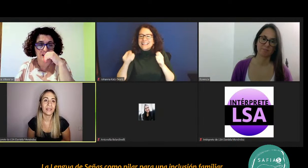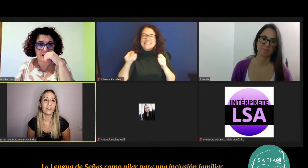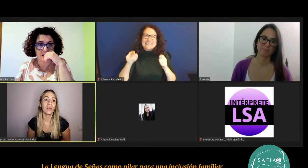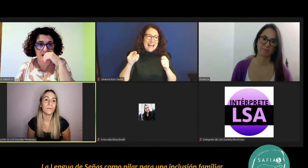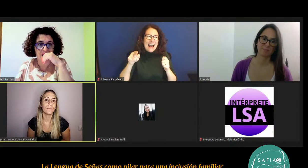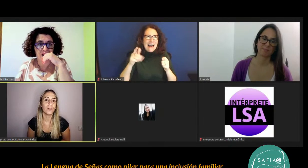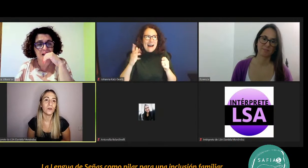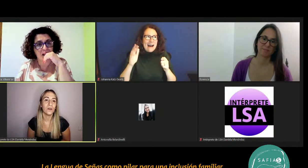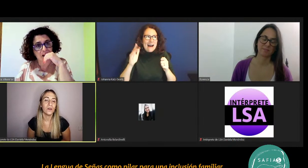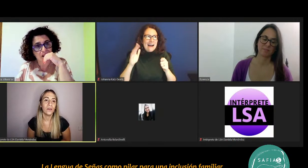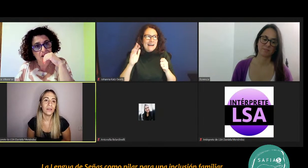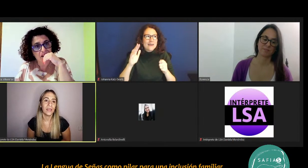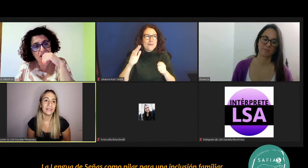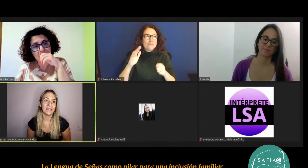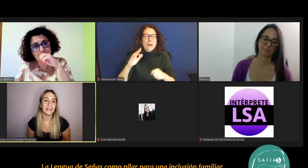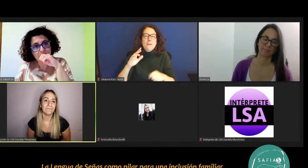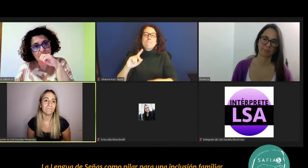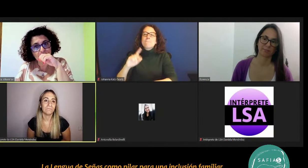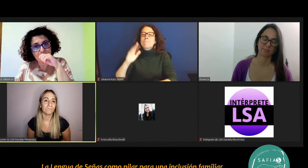para generar un cambio,